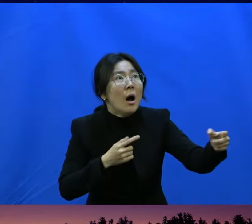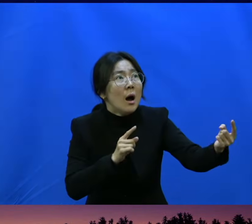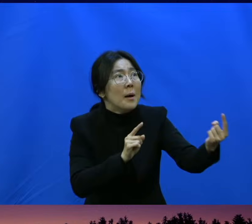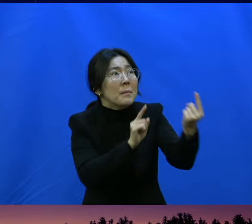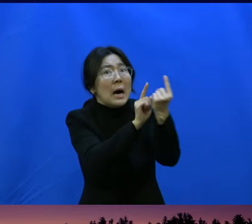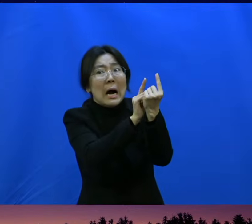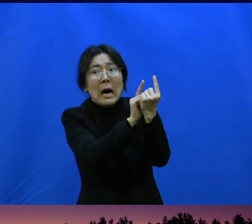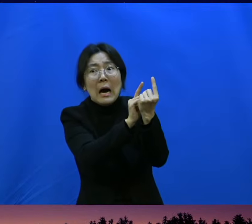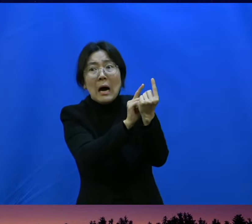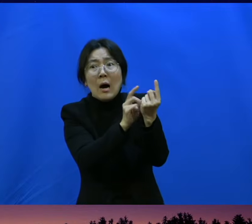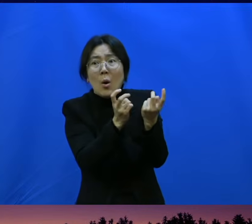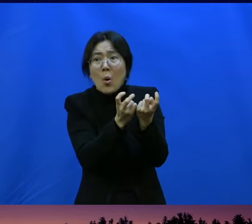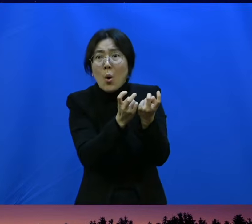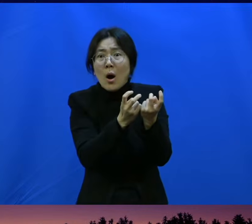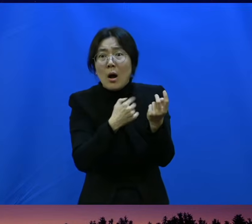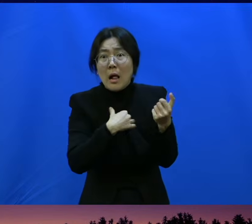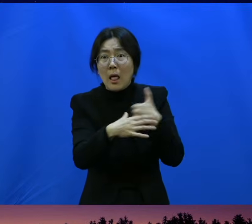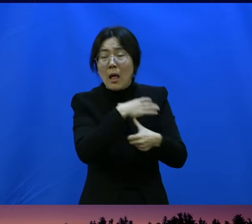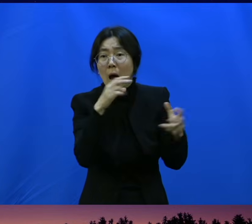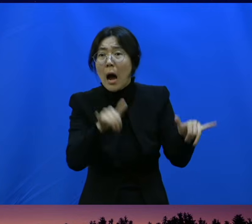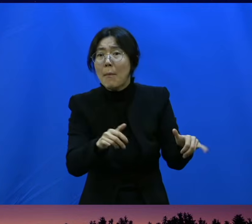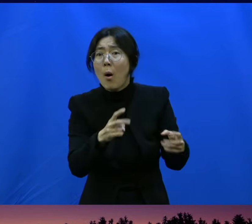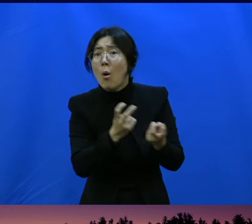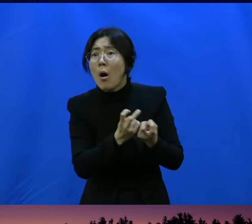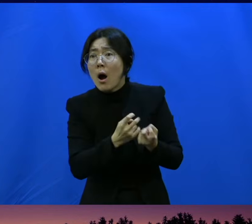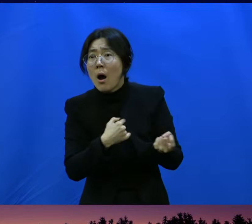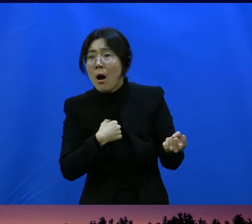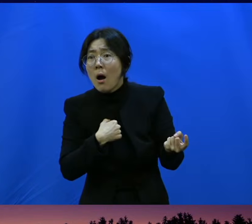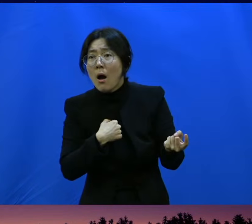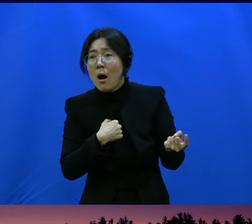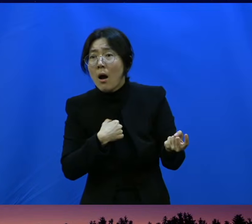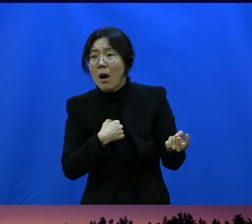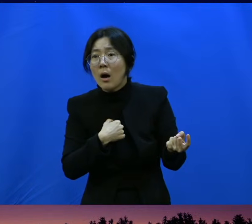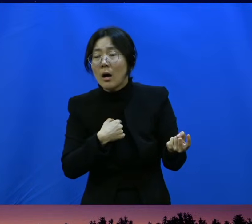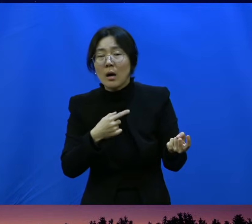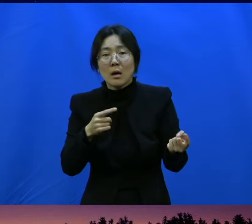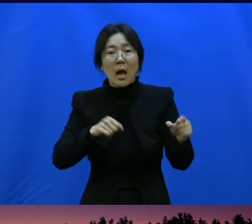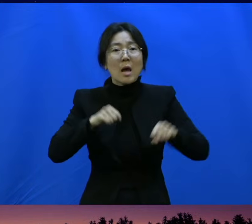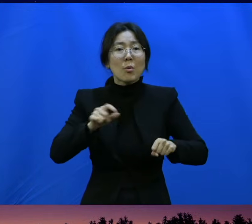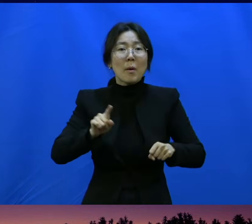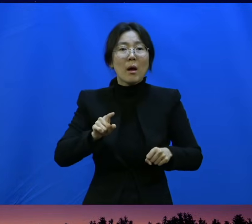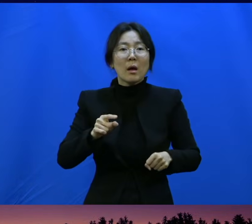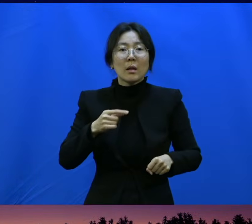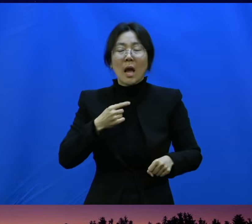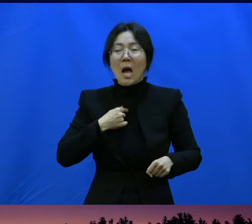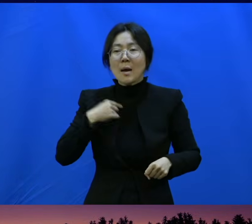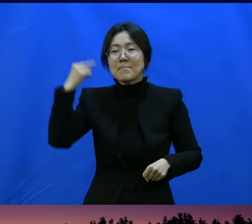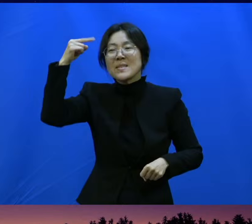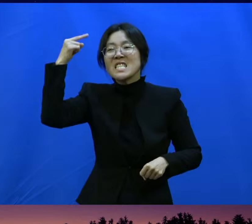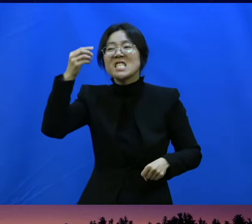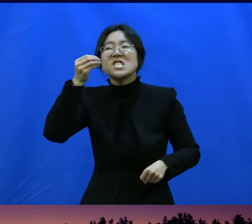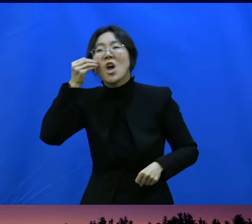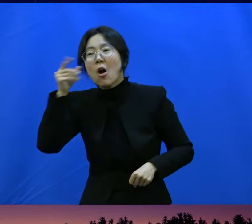와, 이 다윗이 연기를 잘했던 것 같아요. 탁월하겠던 것 같아요. 막 침 질질 흘리면서 막.